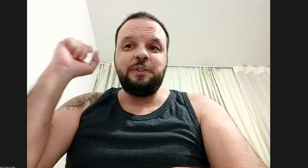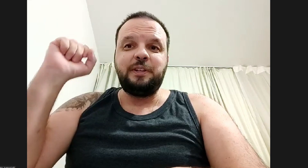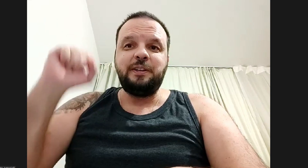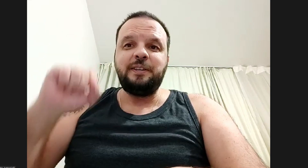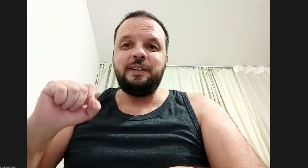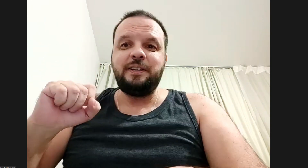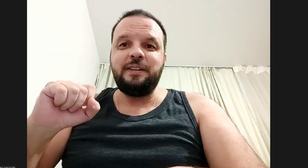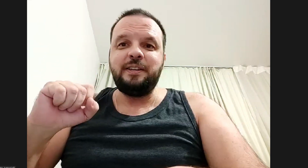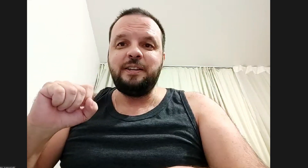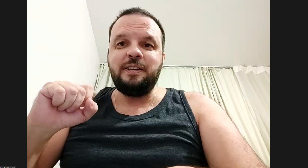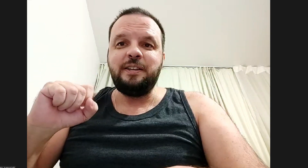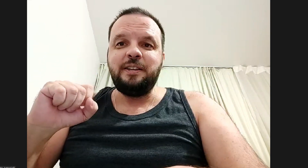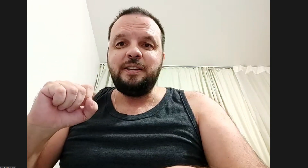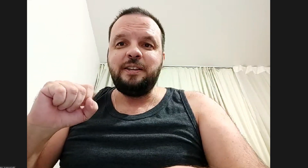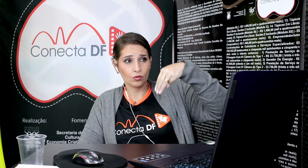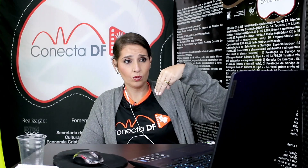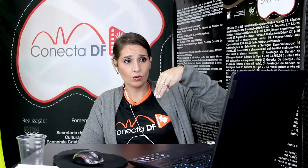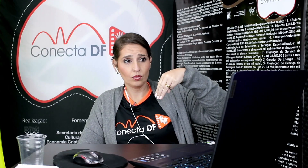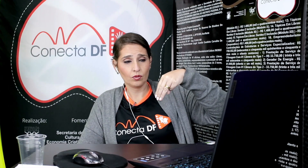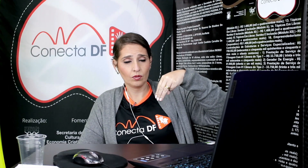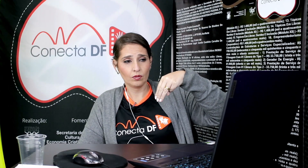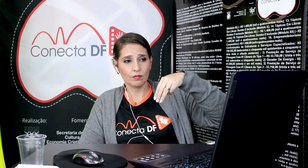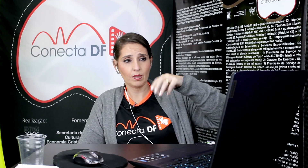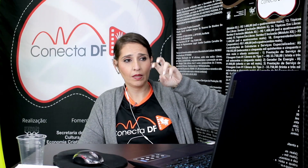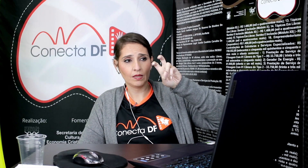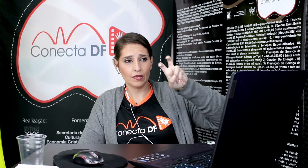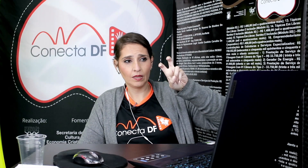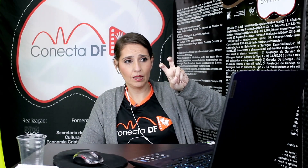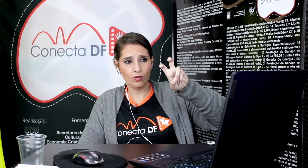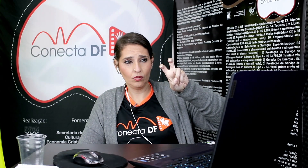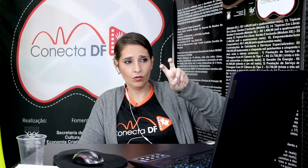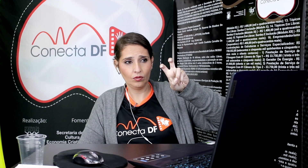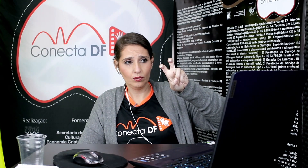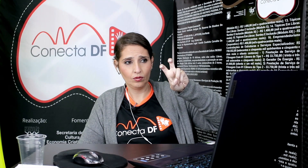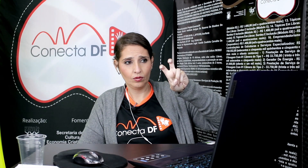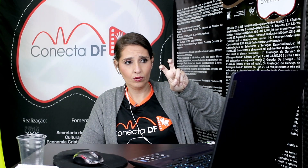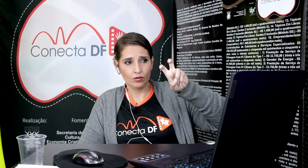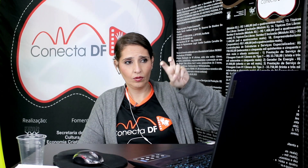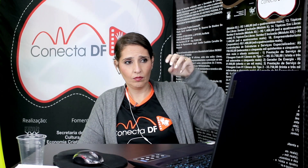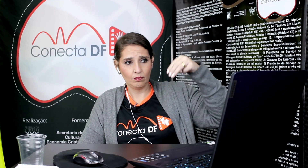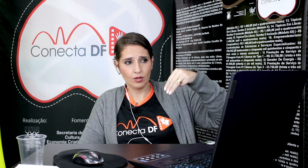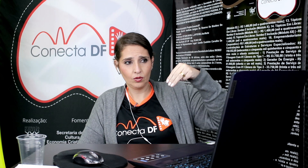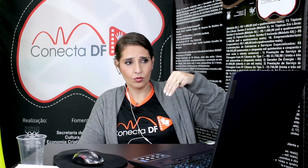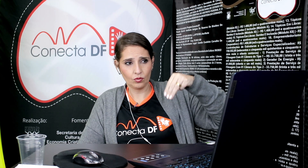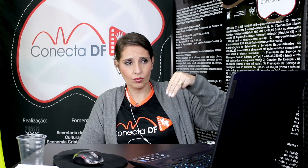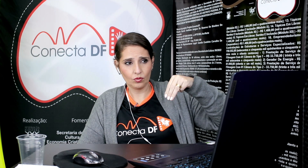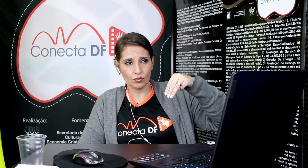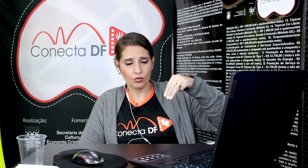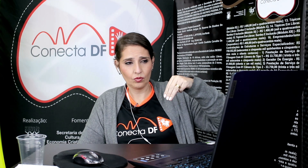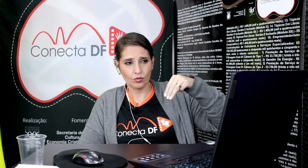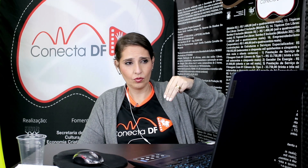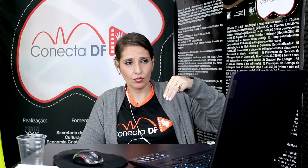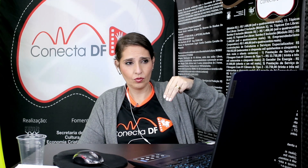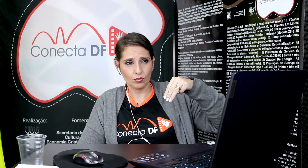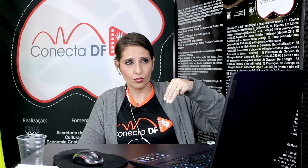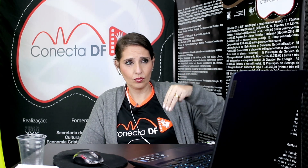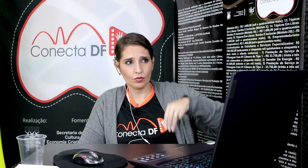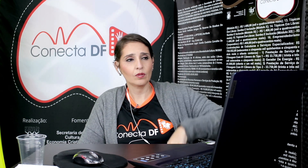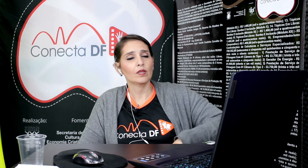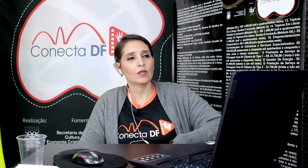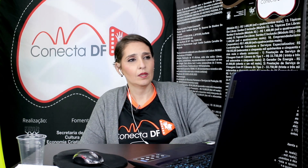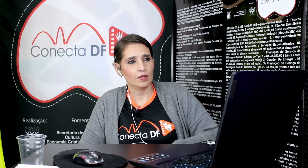minutos, né? 5 minutos. Peraí. 5 minutos. 5